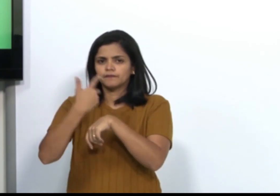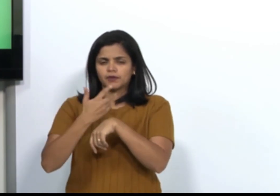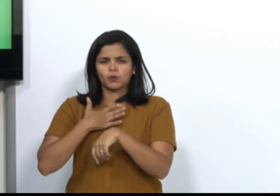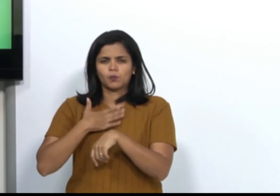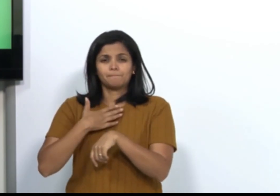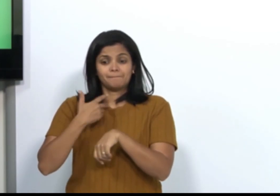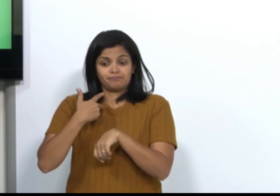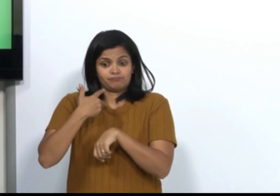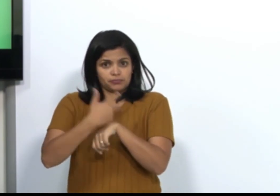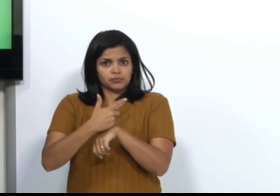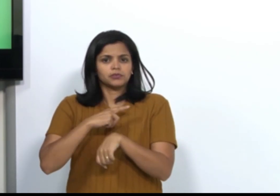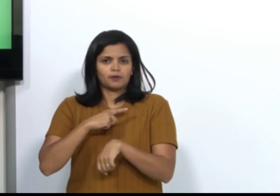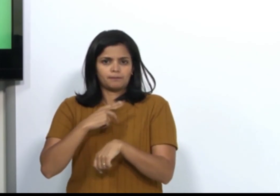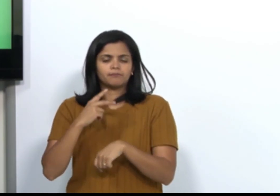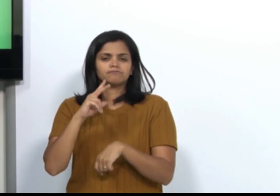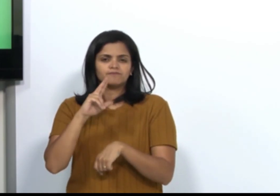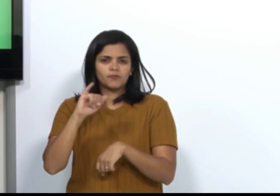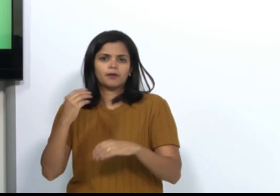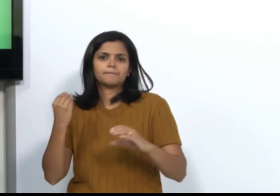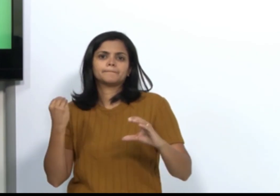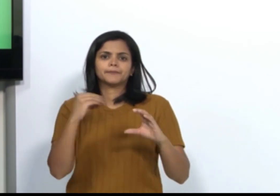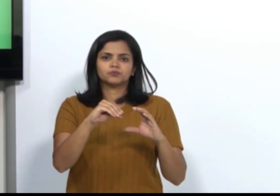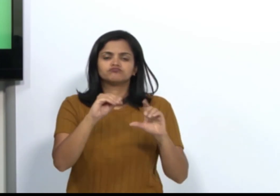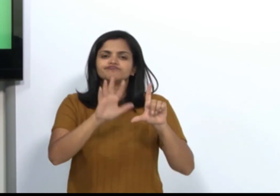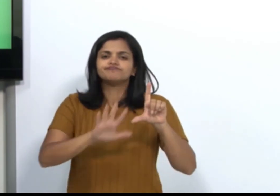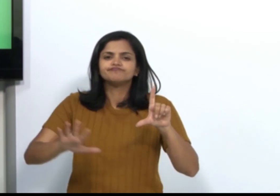Com o vídeo de vocês já previamente filmado.